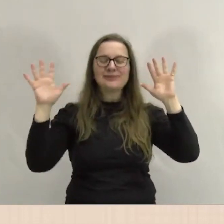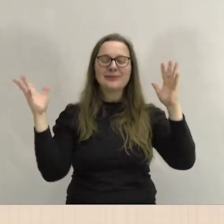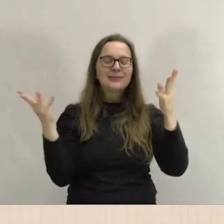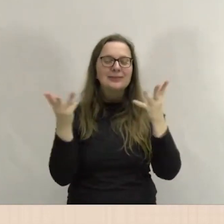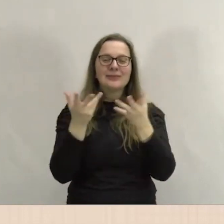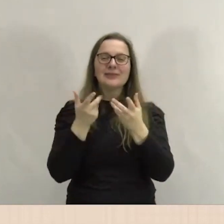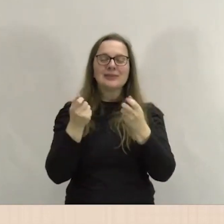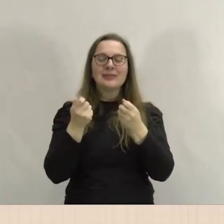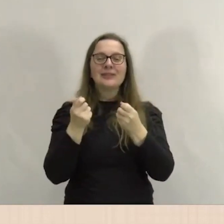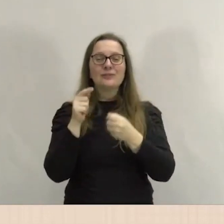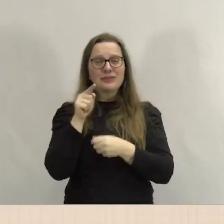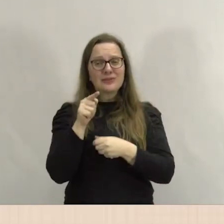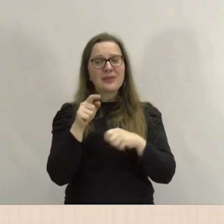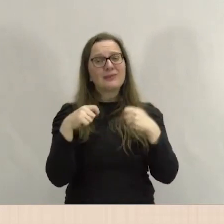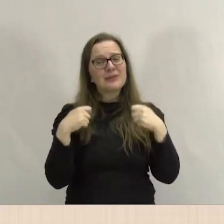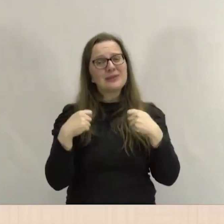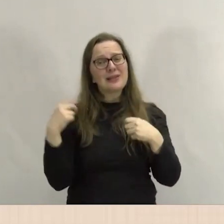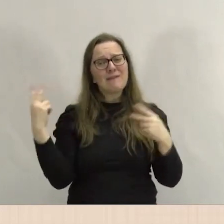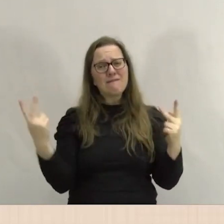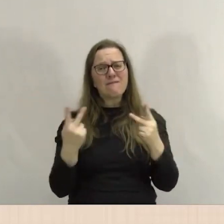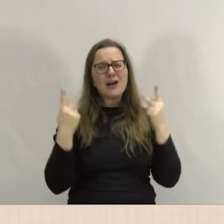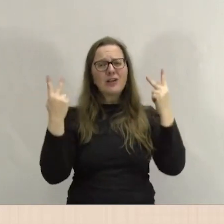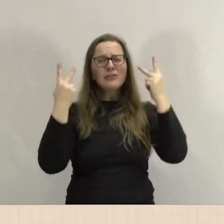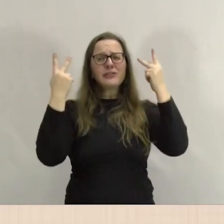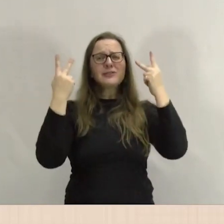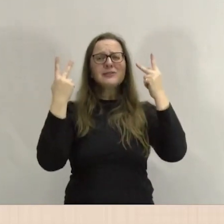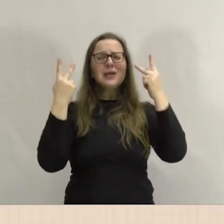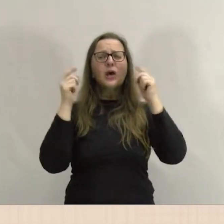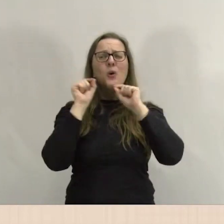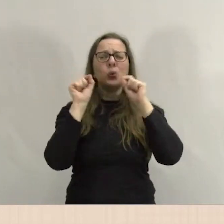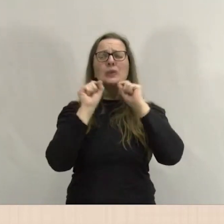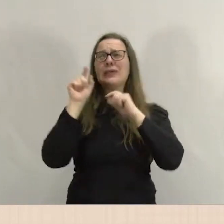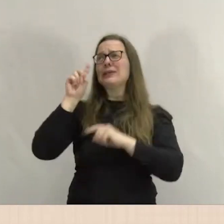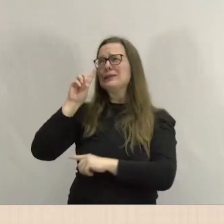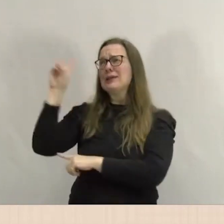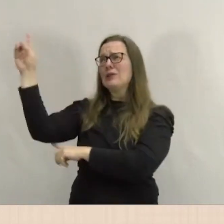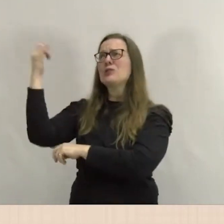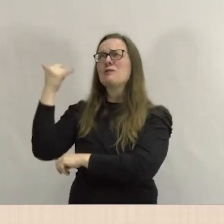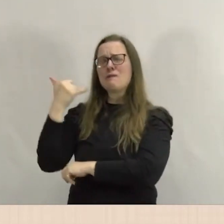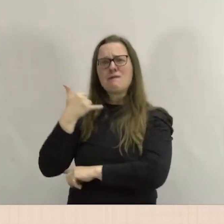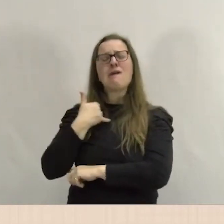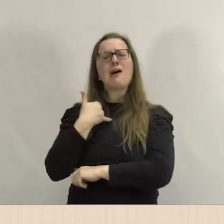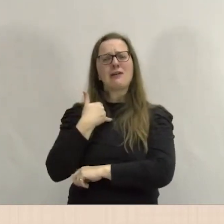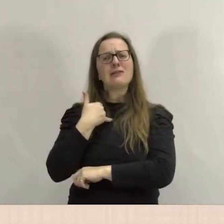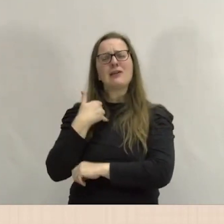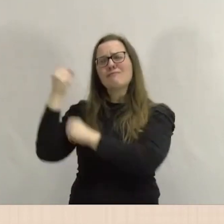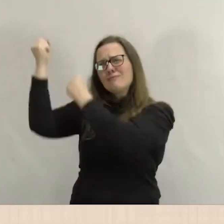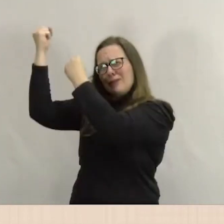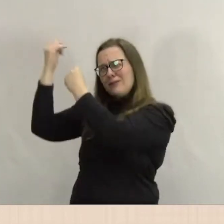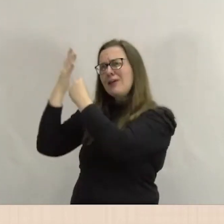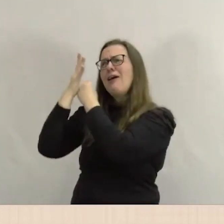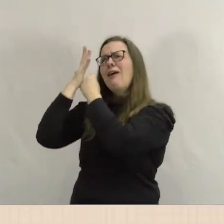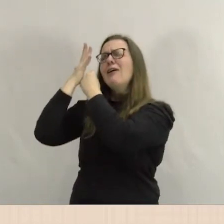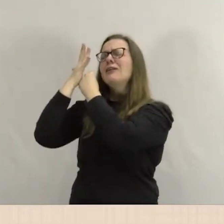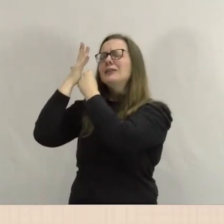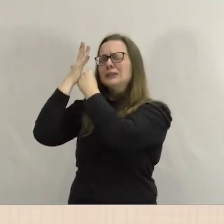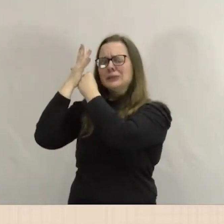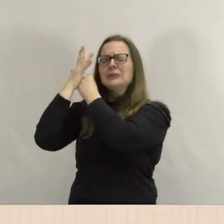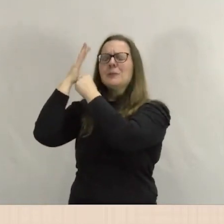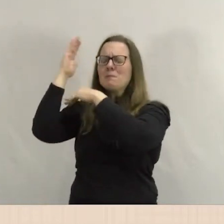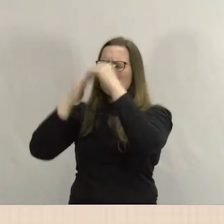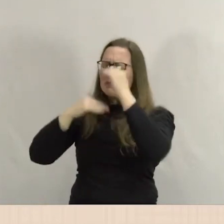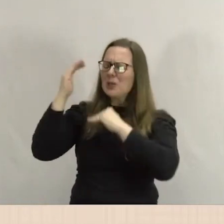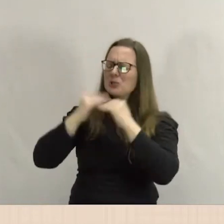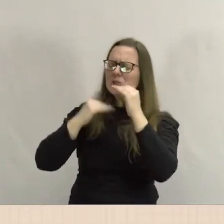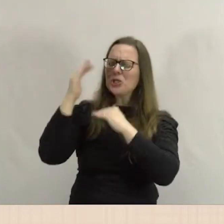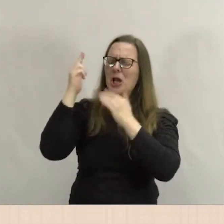Valorize isso. Vamos ser fiéis à nossa missão. Vamos continuar. Ninguém